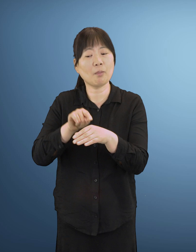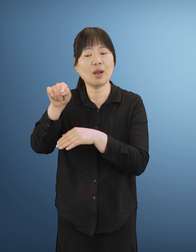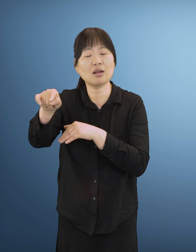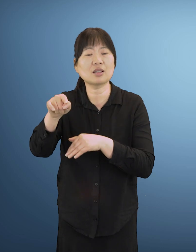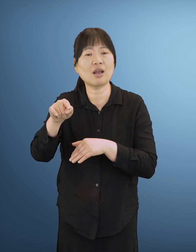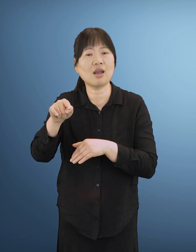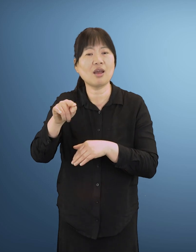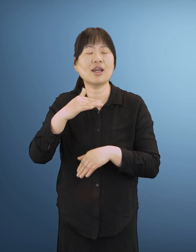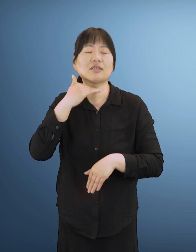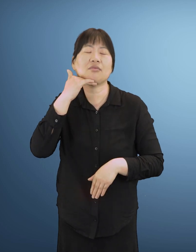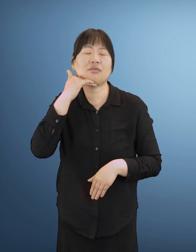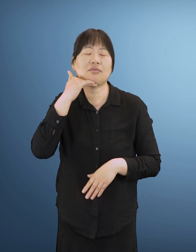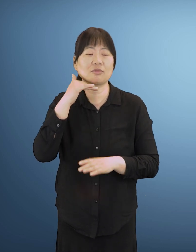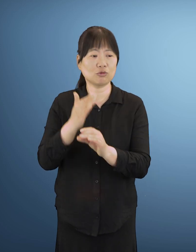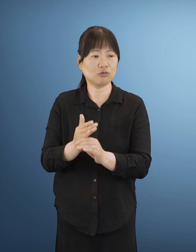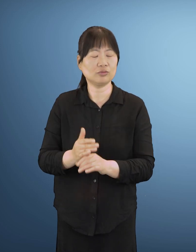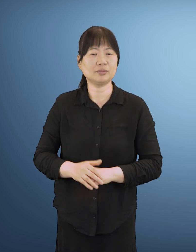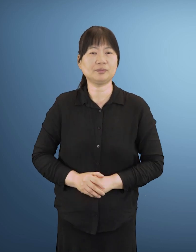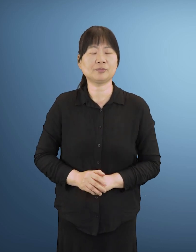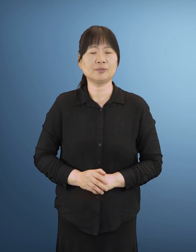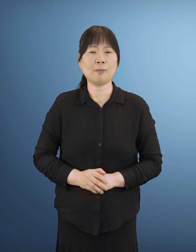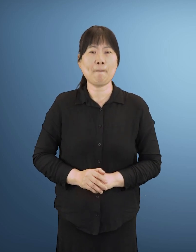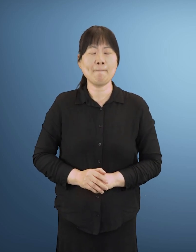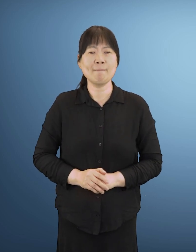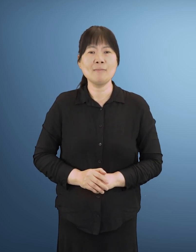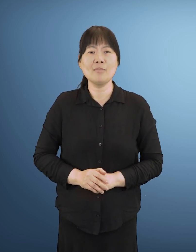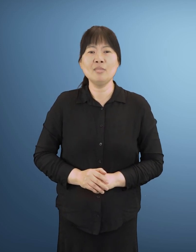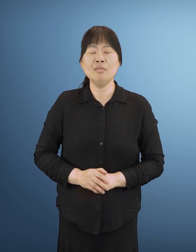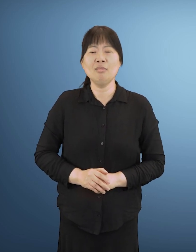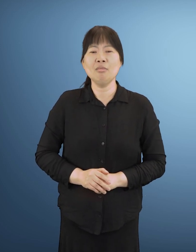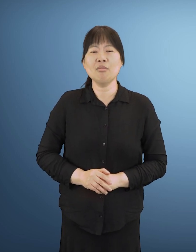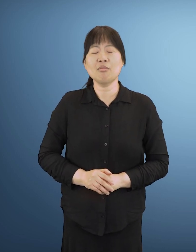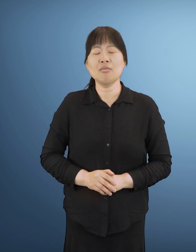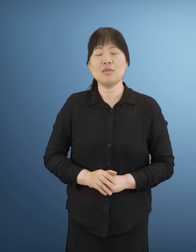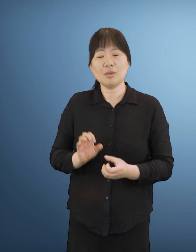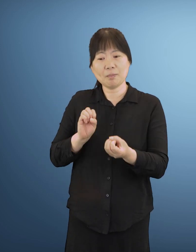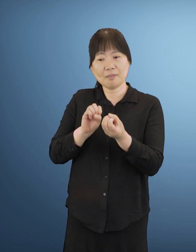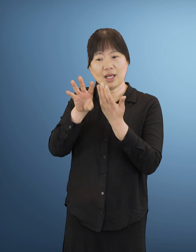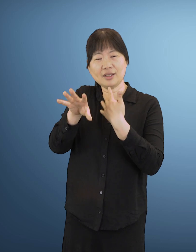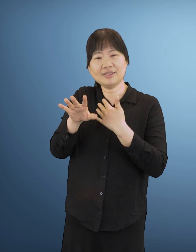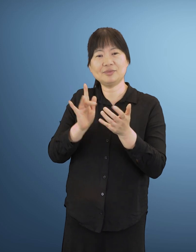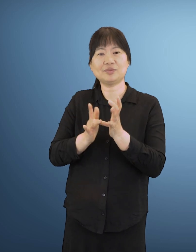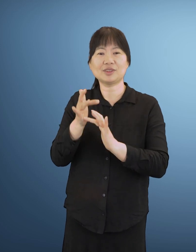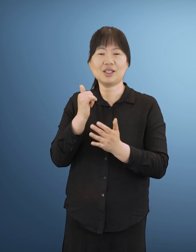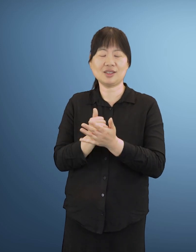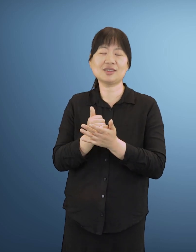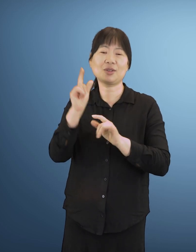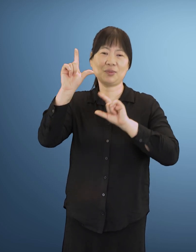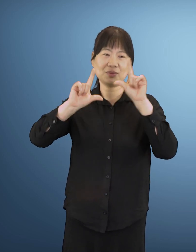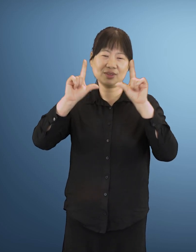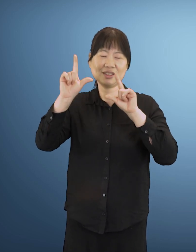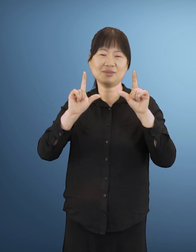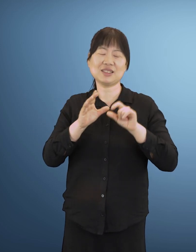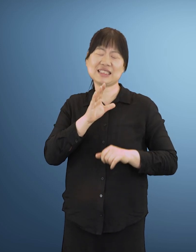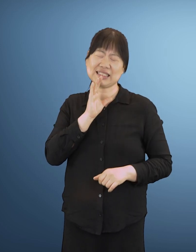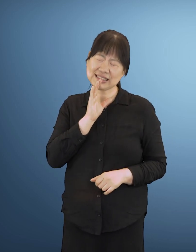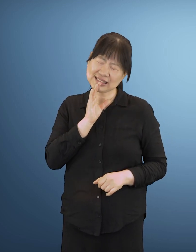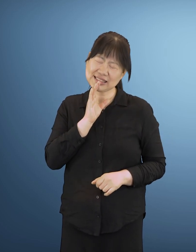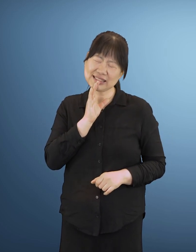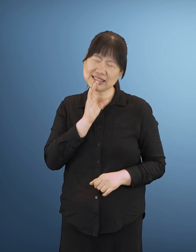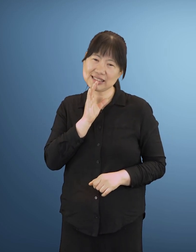서서 있습니다. 그러자 여기에 반응하시는 예수님의 태도가 굉장히